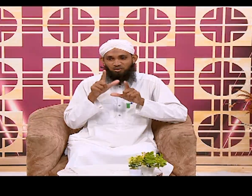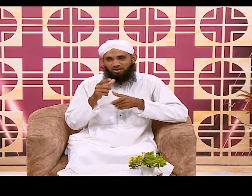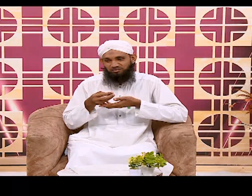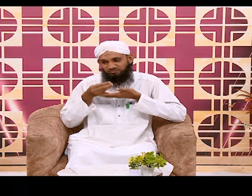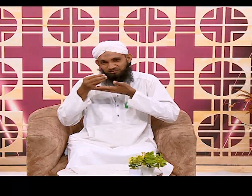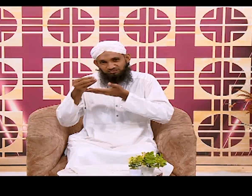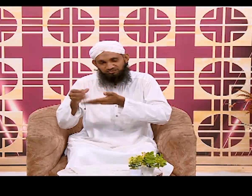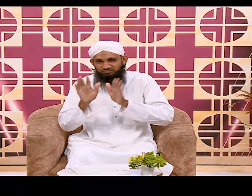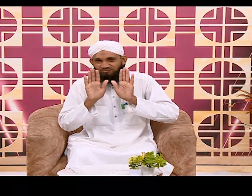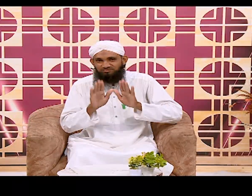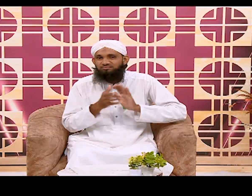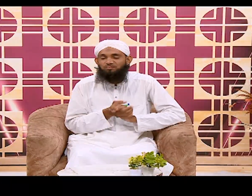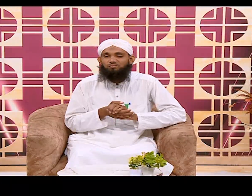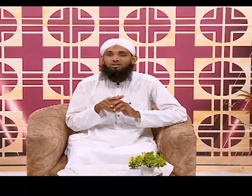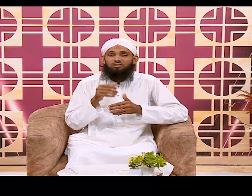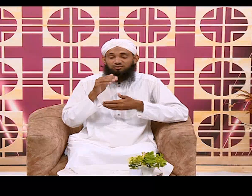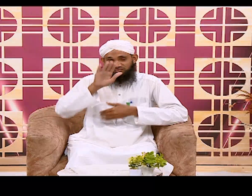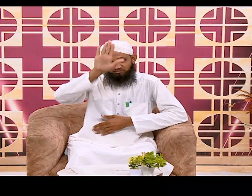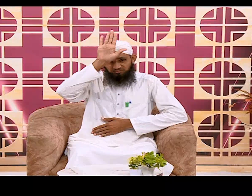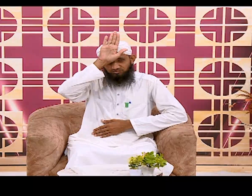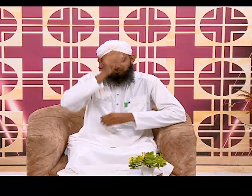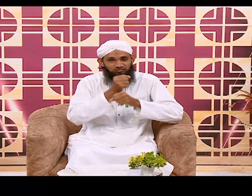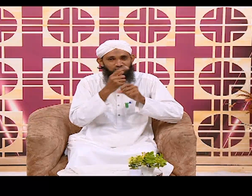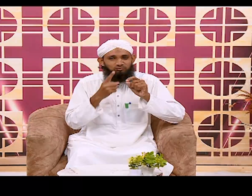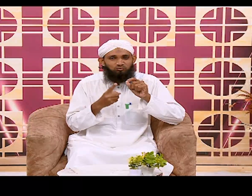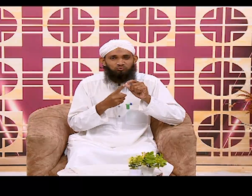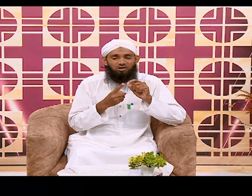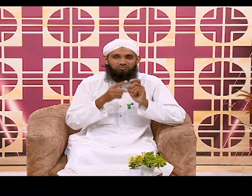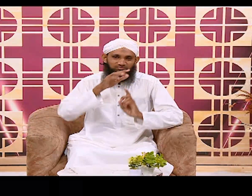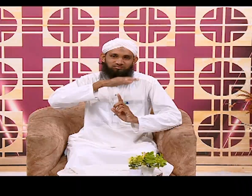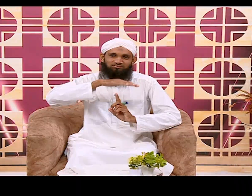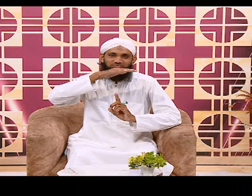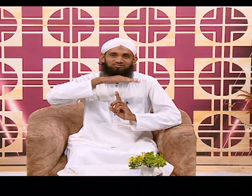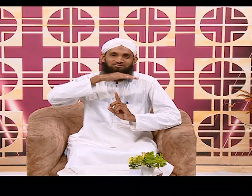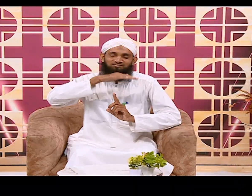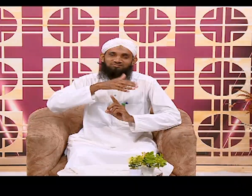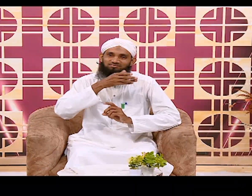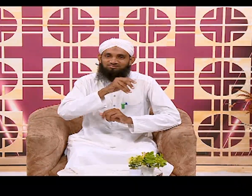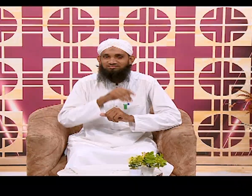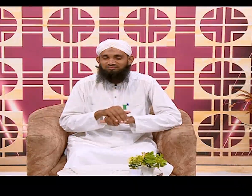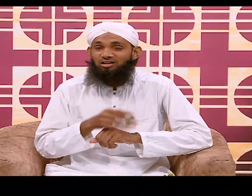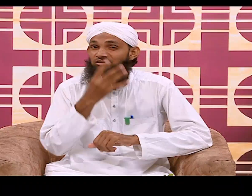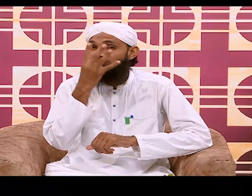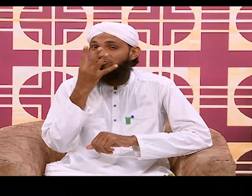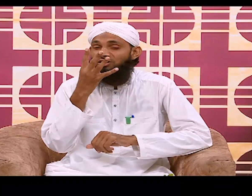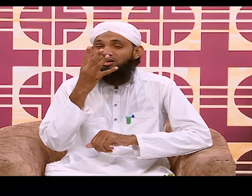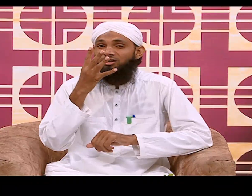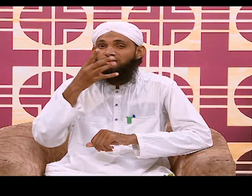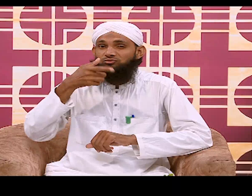محبت پلاتے ہیں۔ حضور غوث پاک شیخ عبدالقادر جیلانی رحمت اللہ علیہ 470 ہجری